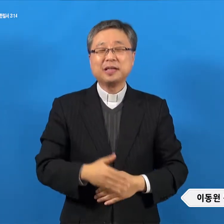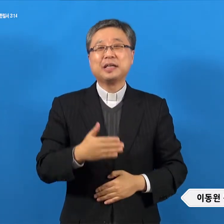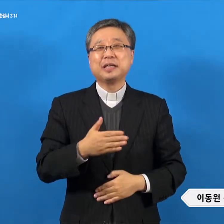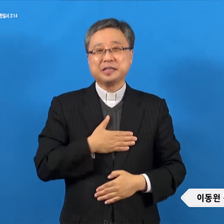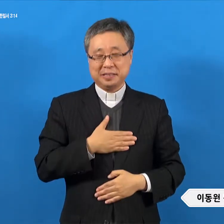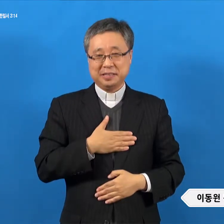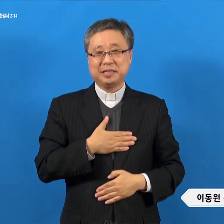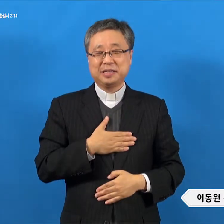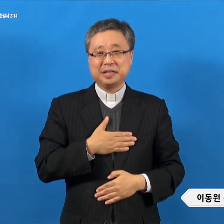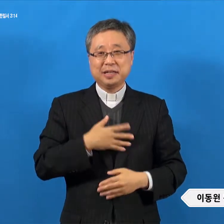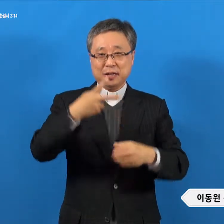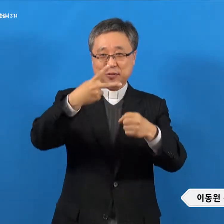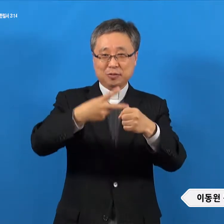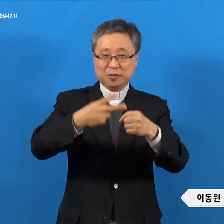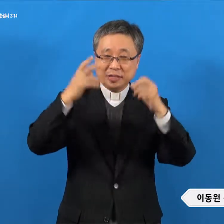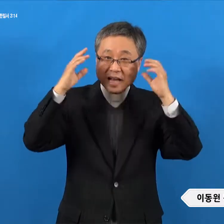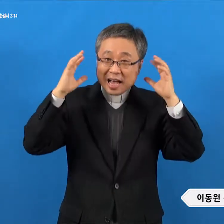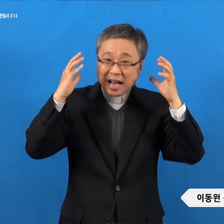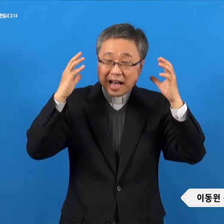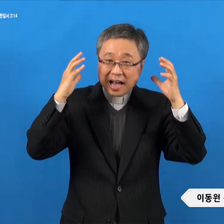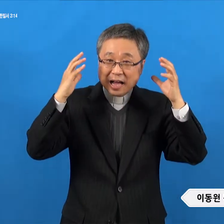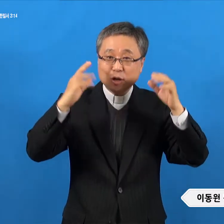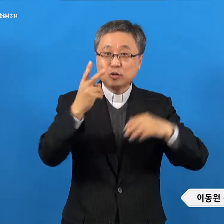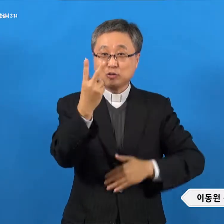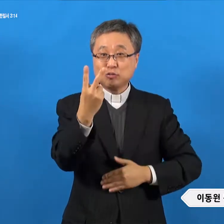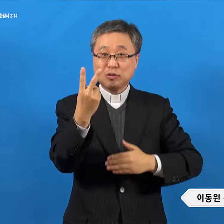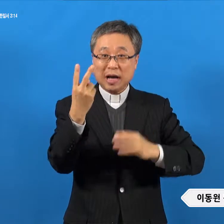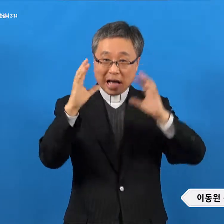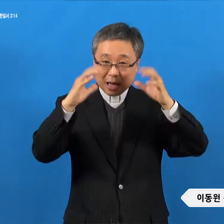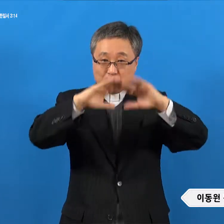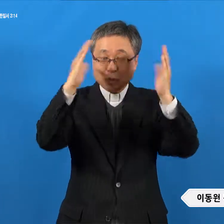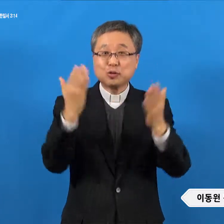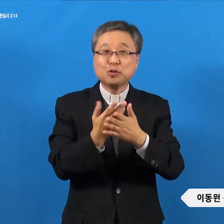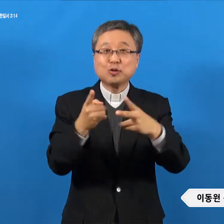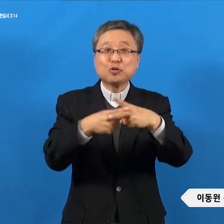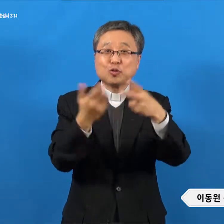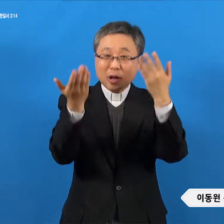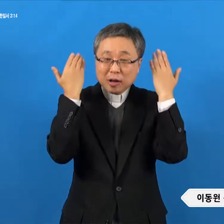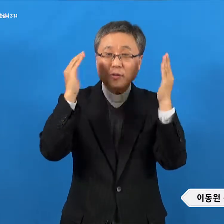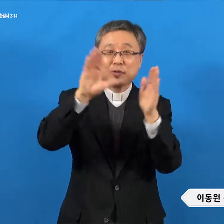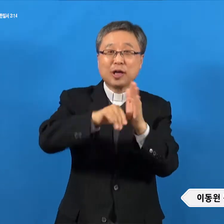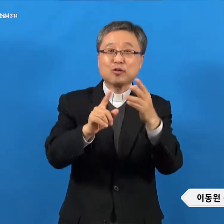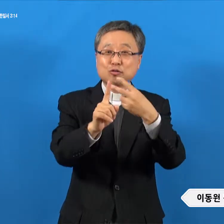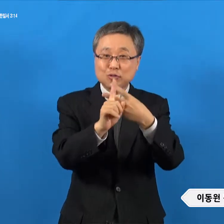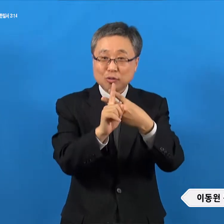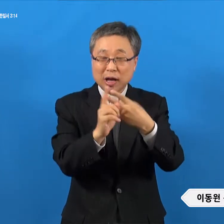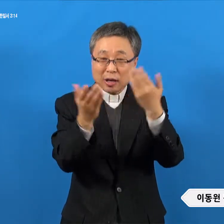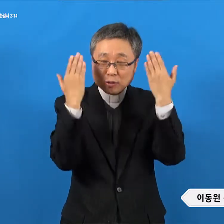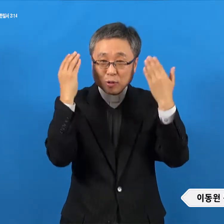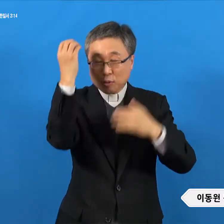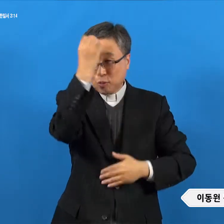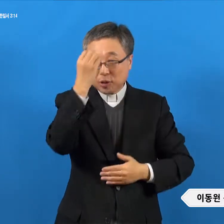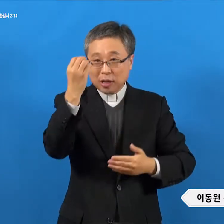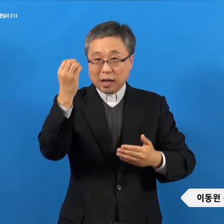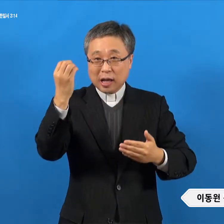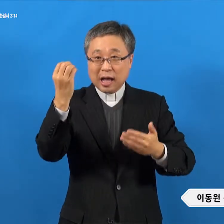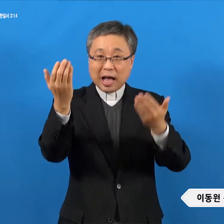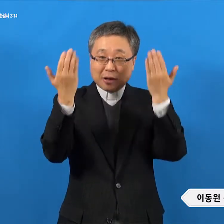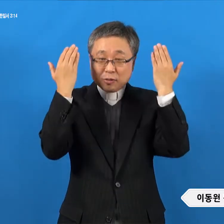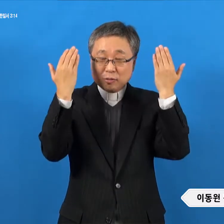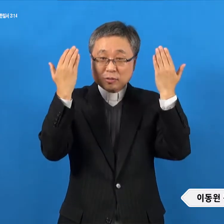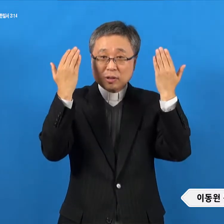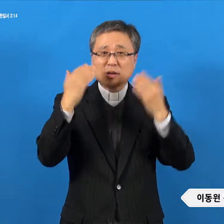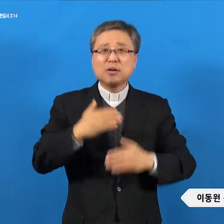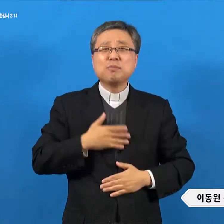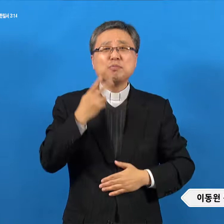제가 그 둘째 아이 이 둘 다 초등학교 시절, 중학교, 고등학교 거기까지는 미국에서